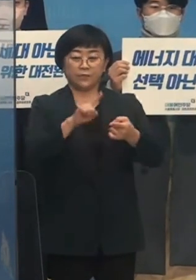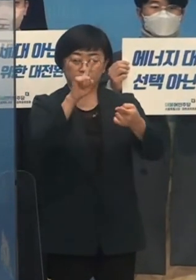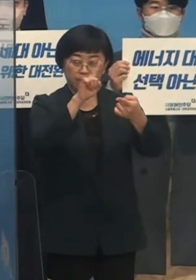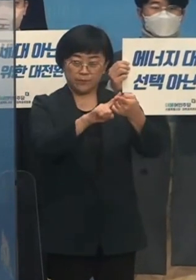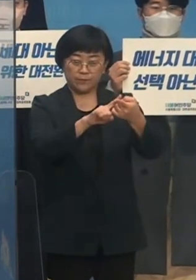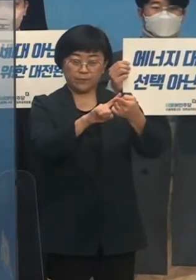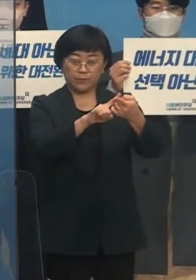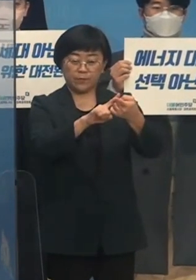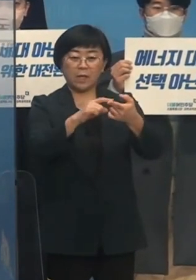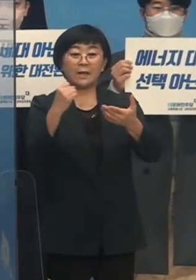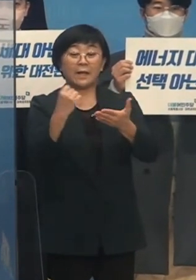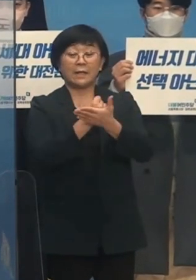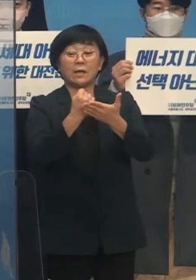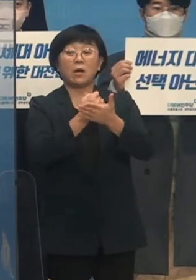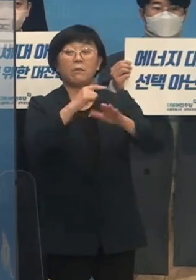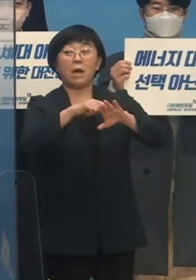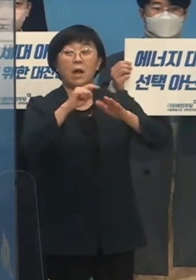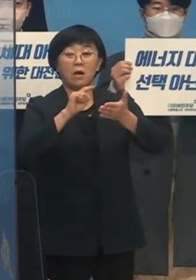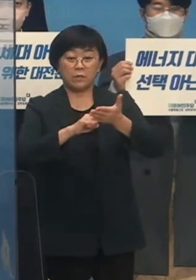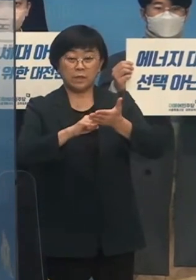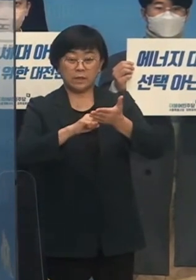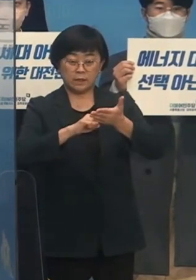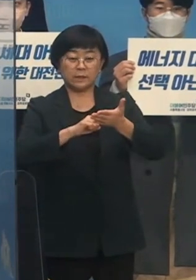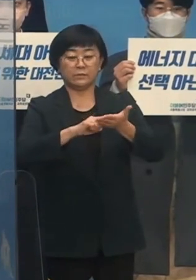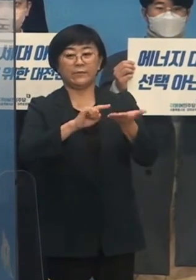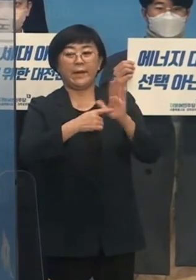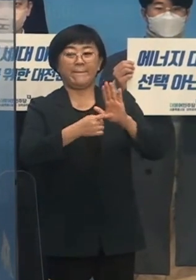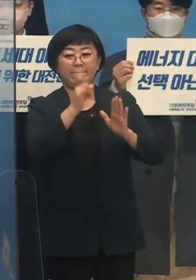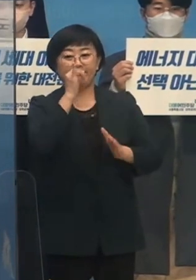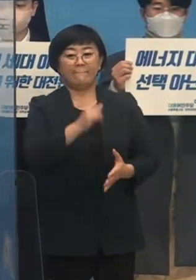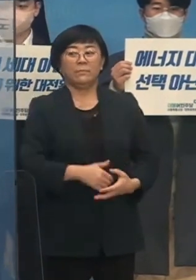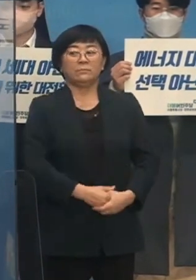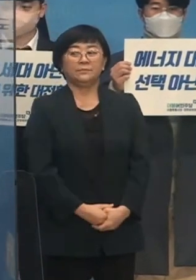대해 안타까운 마음을 잊지 않을 수 없습니다.